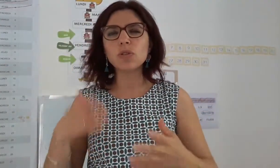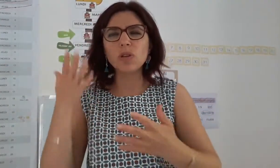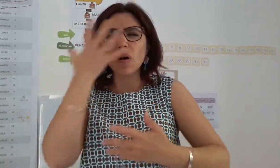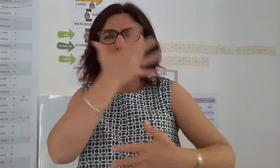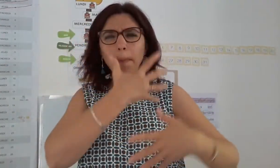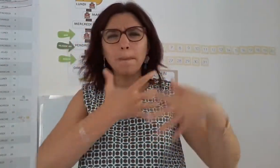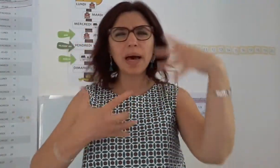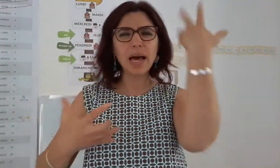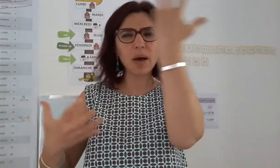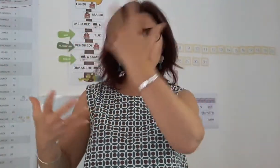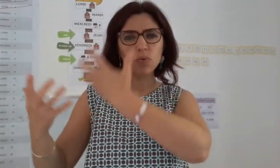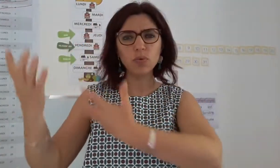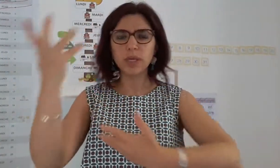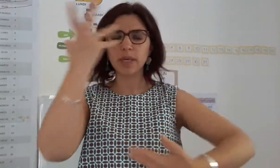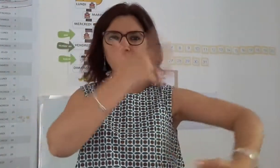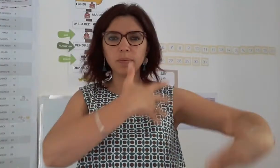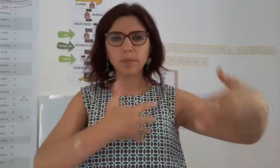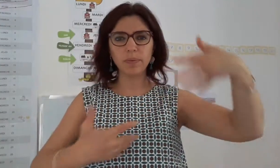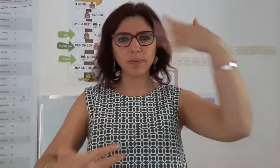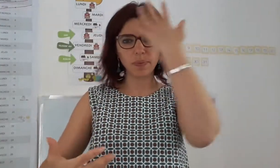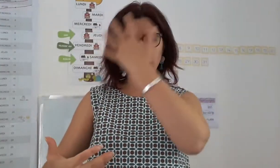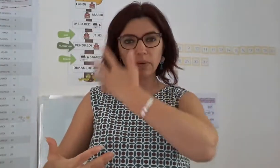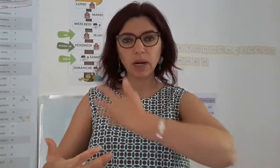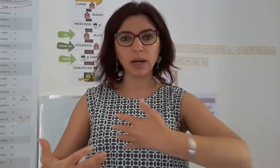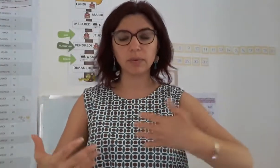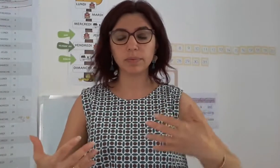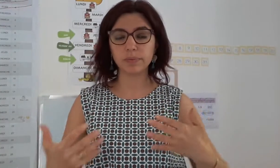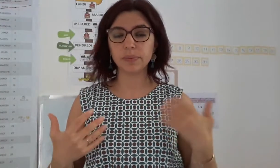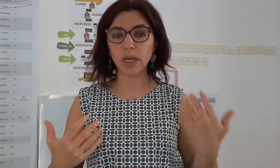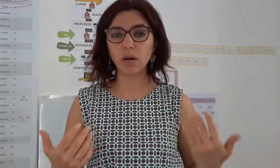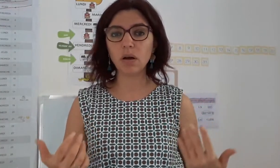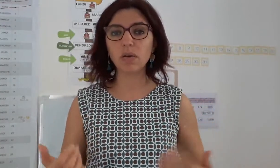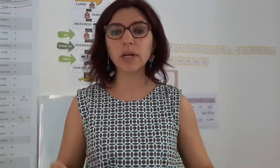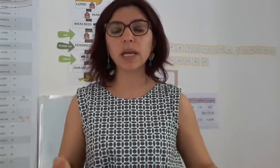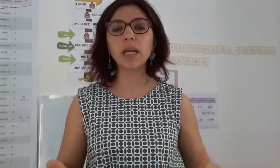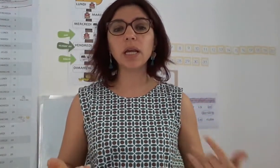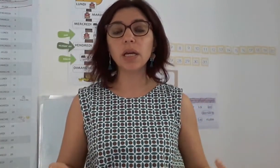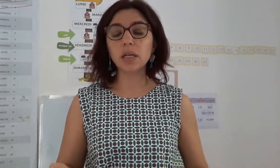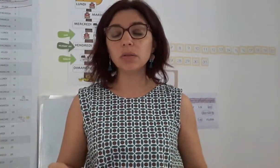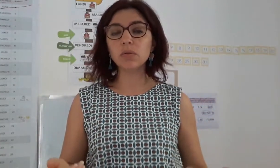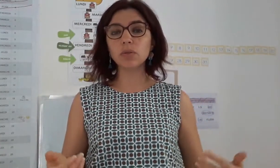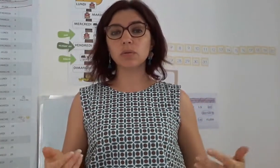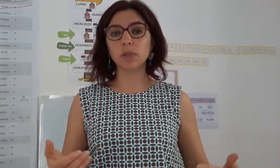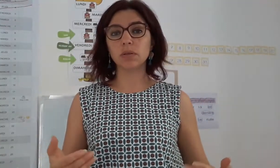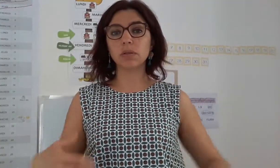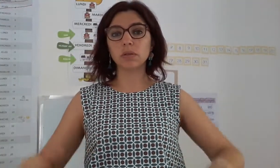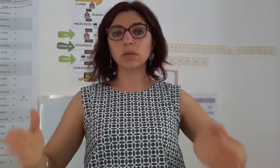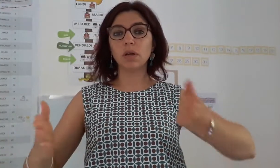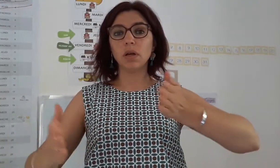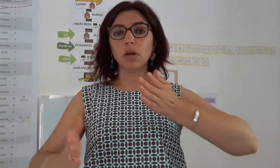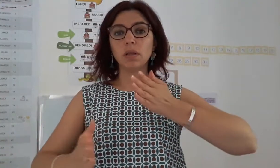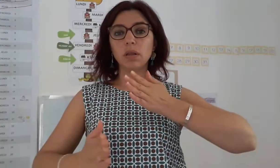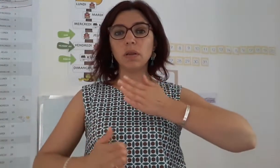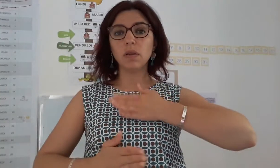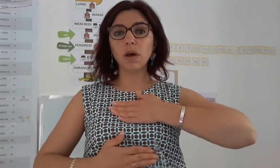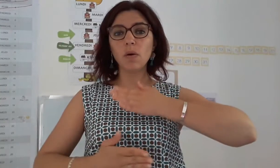sens barbouillée. Voilà, d'accord? On va y aller tout doucement. Dans